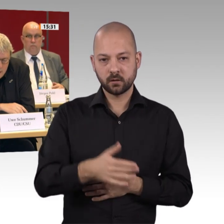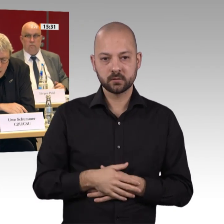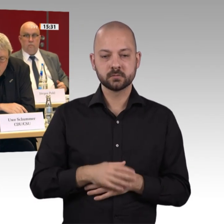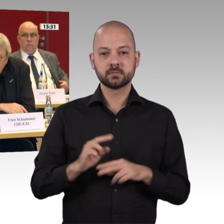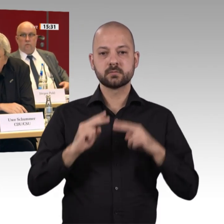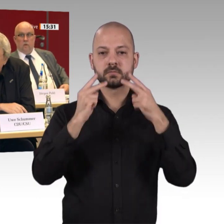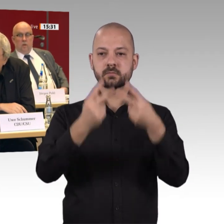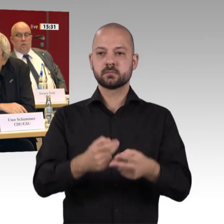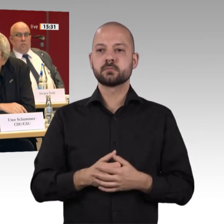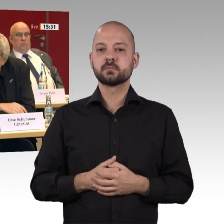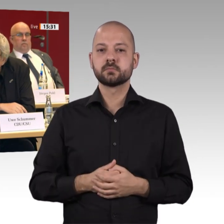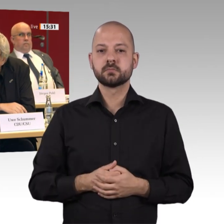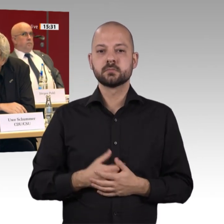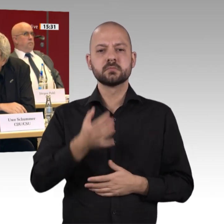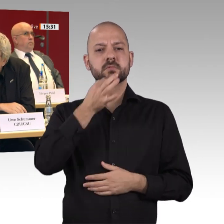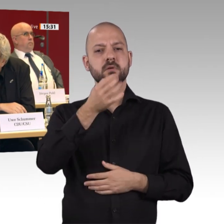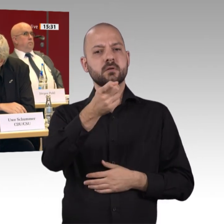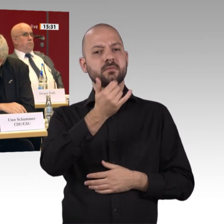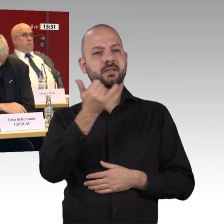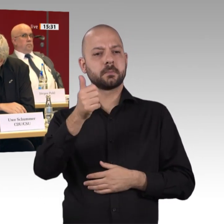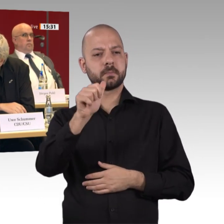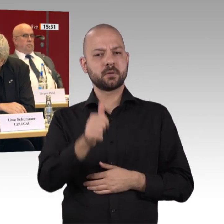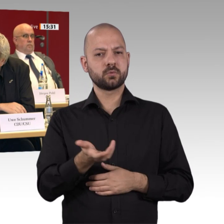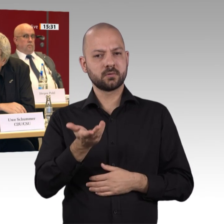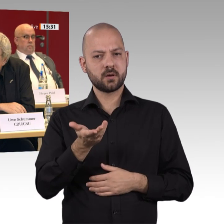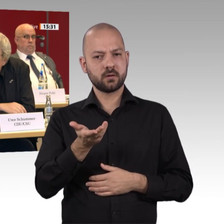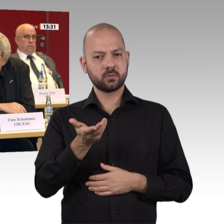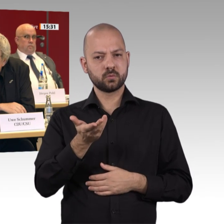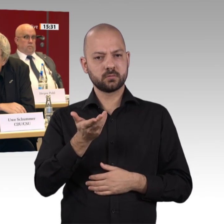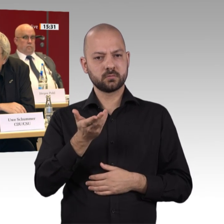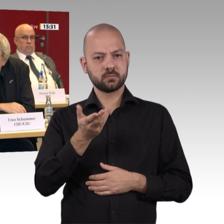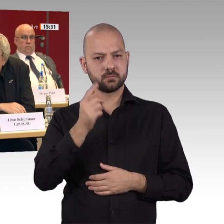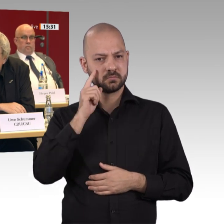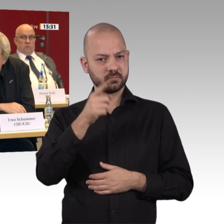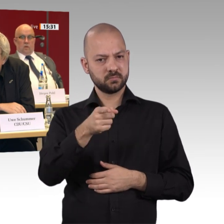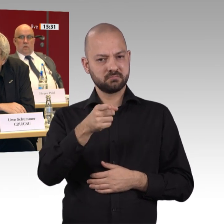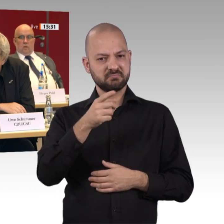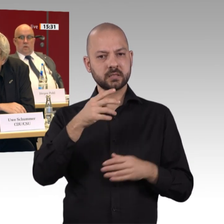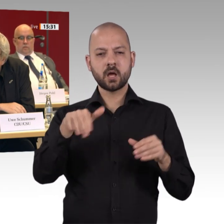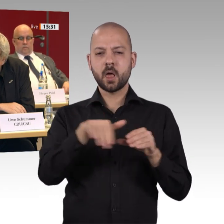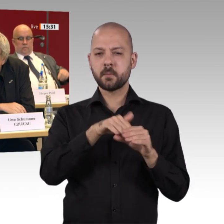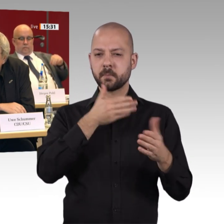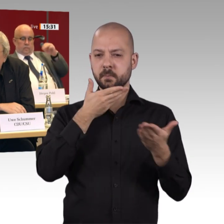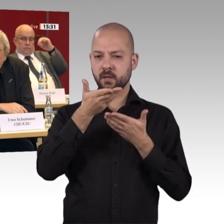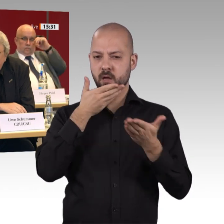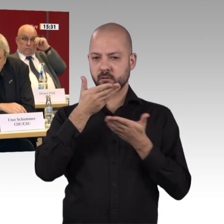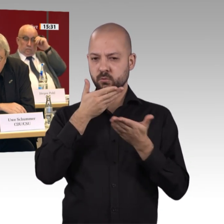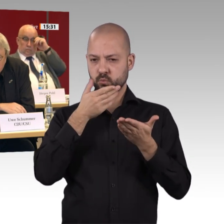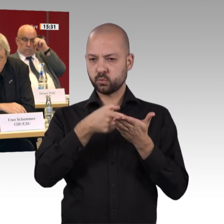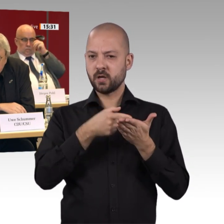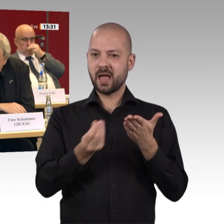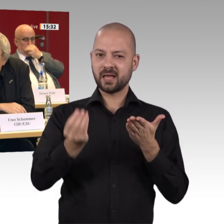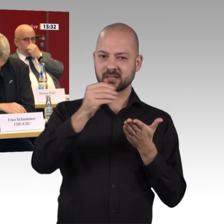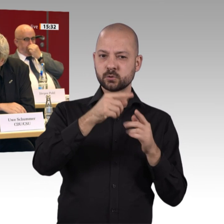war? Und wie sieht es in der Praxis aus? Grenzt sich dann diese ergänzende unabhängige Teilhabeberatung von den